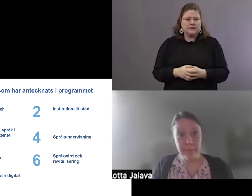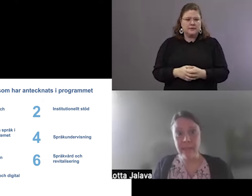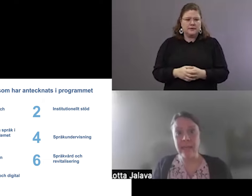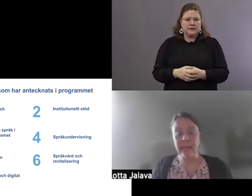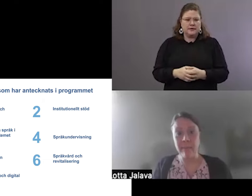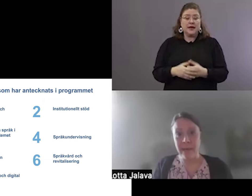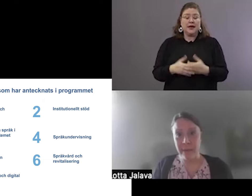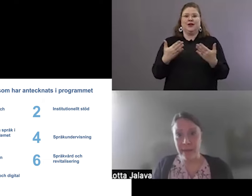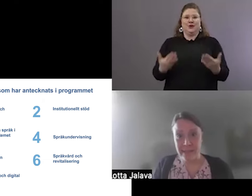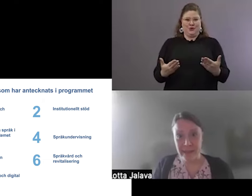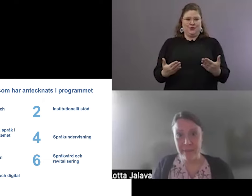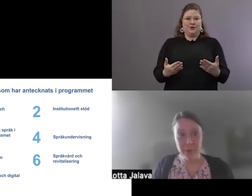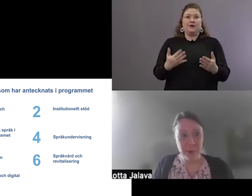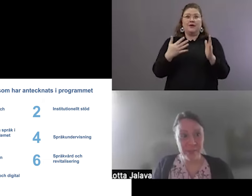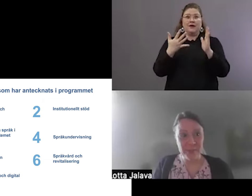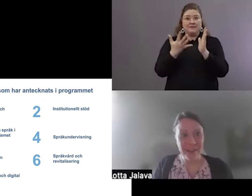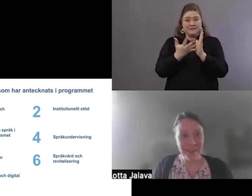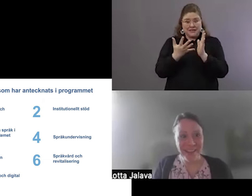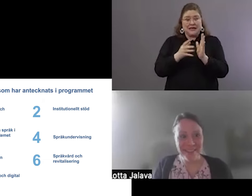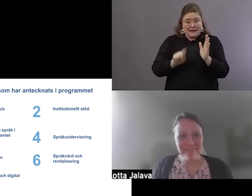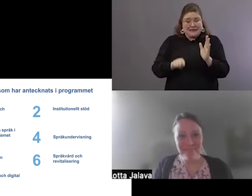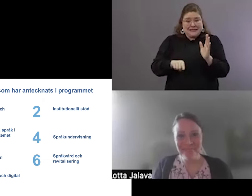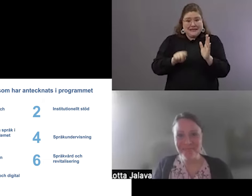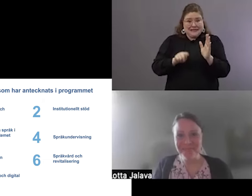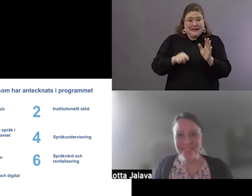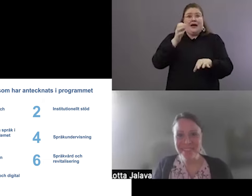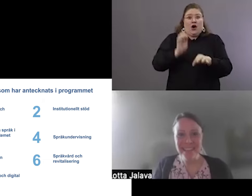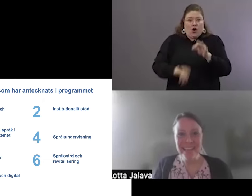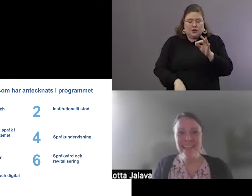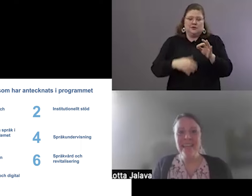Noin, viidennellä painamalla se aina onnistuu näköjään.